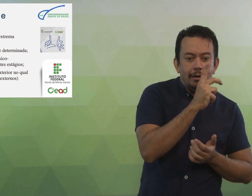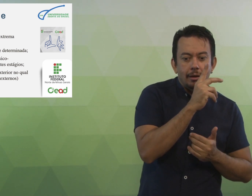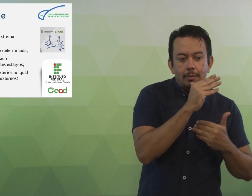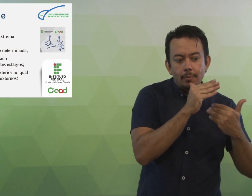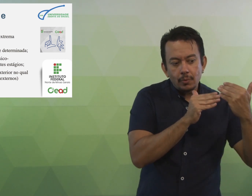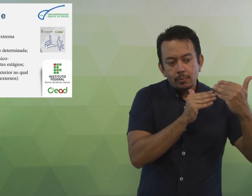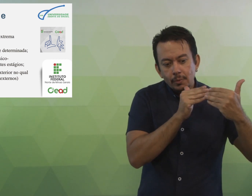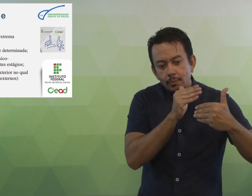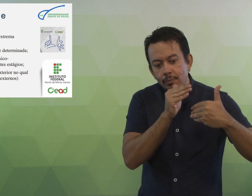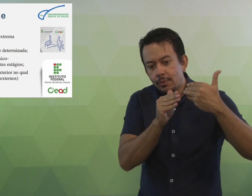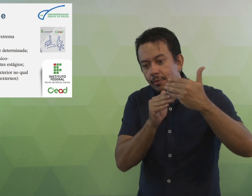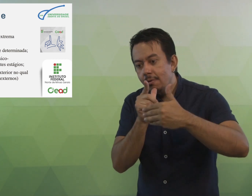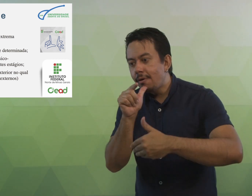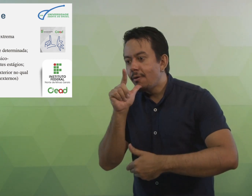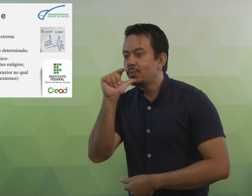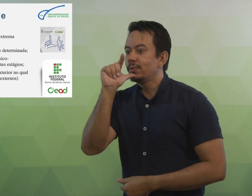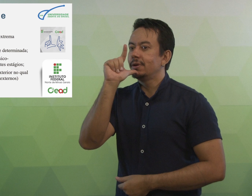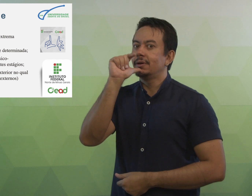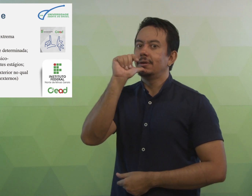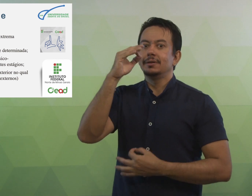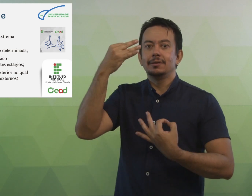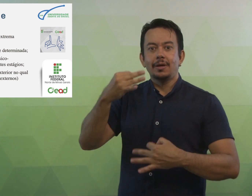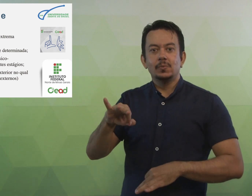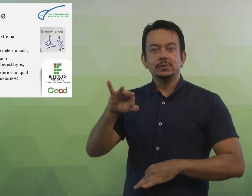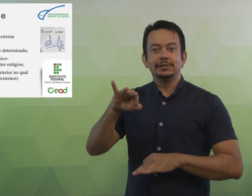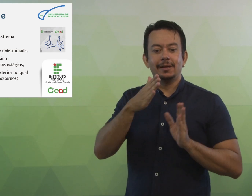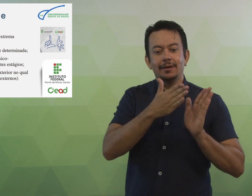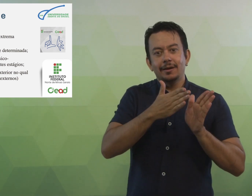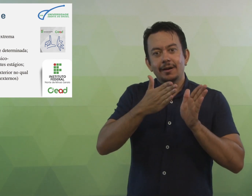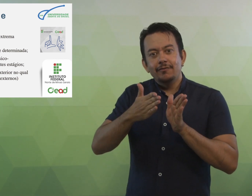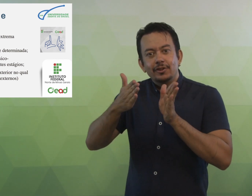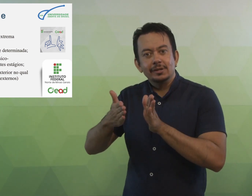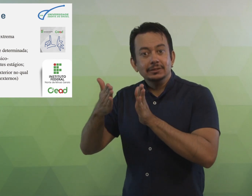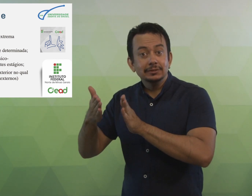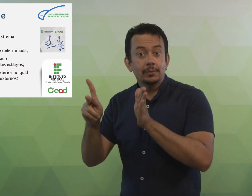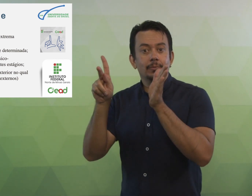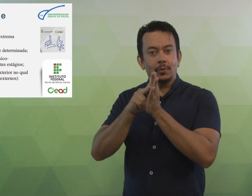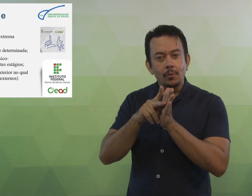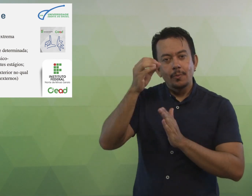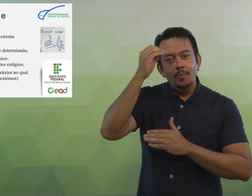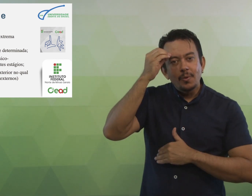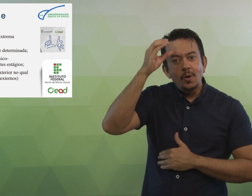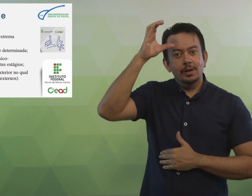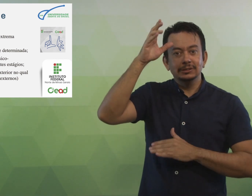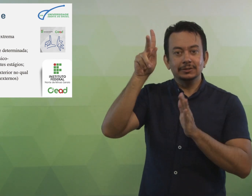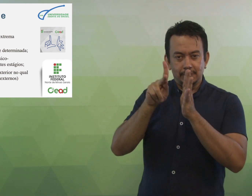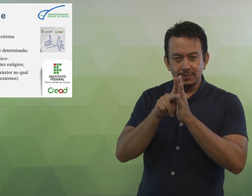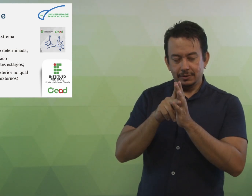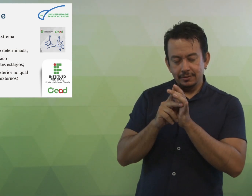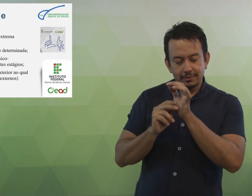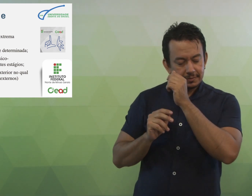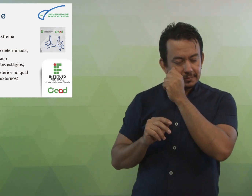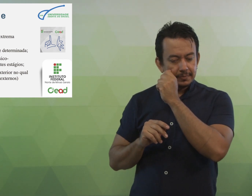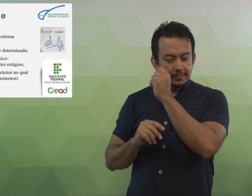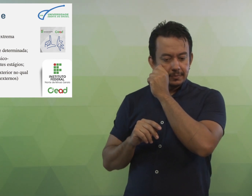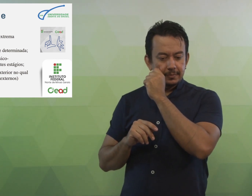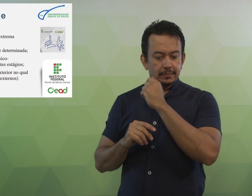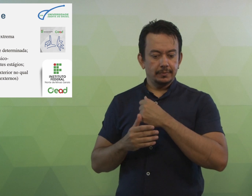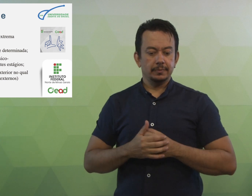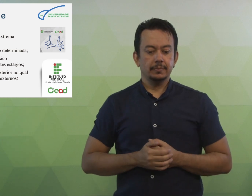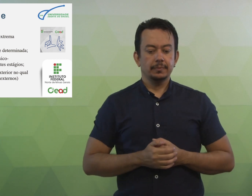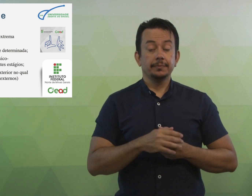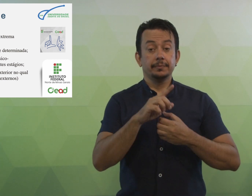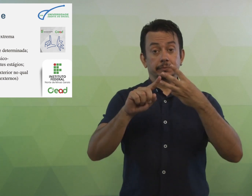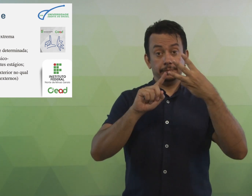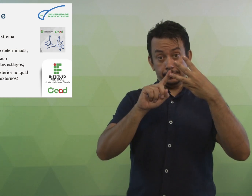avançados e ela foi aprendendo. Na questão da Libras também, no início, difícil, e aí com o processo de